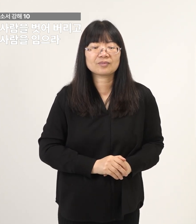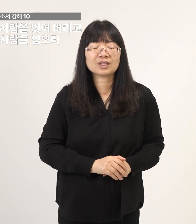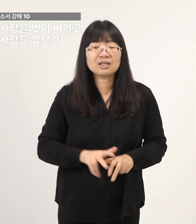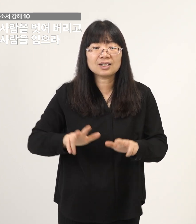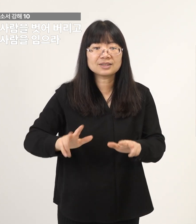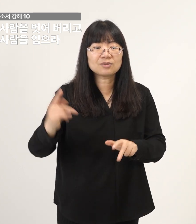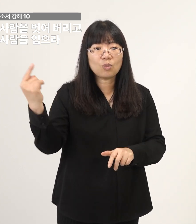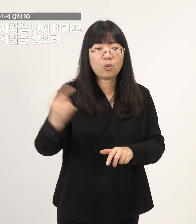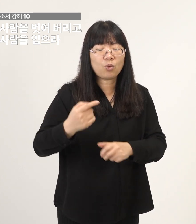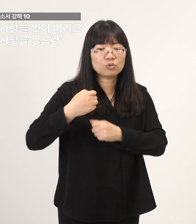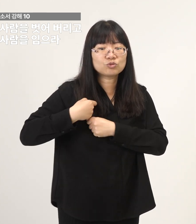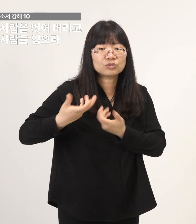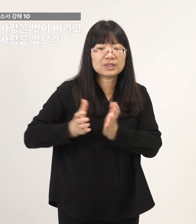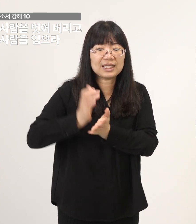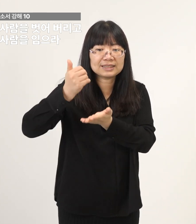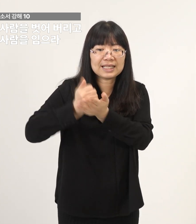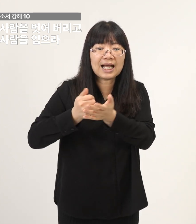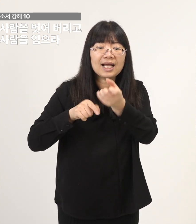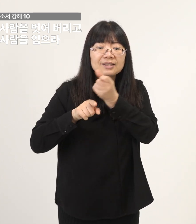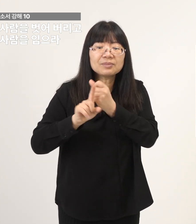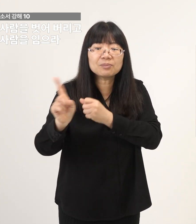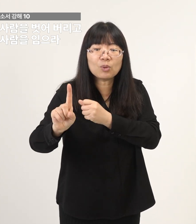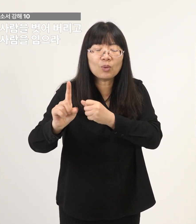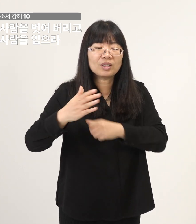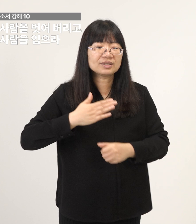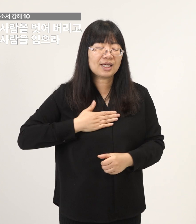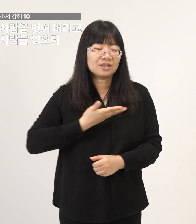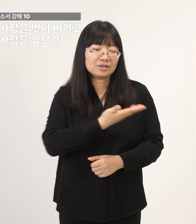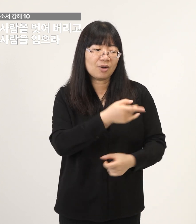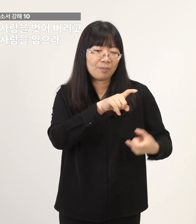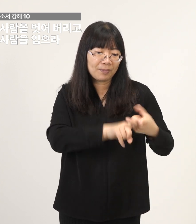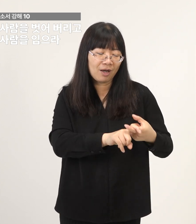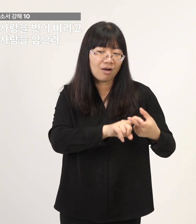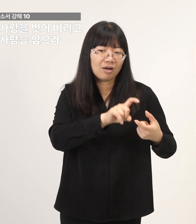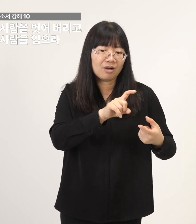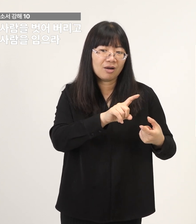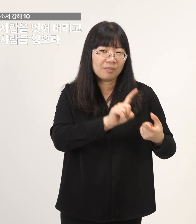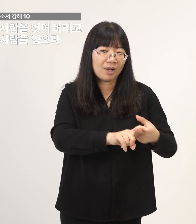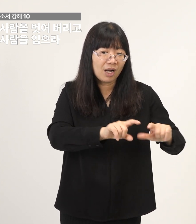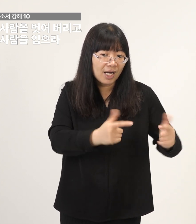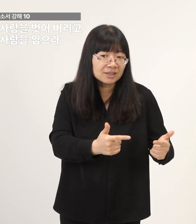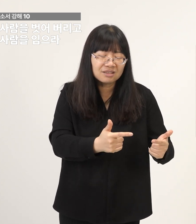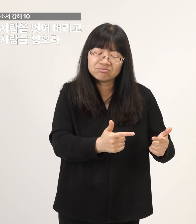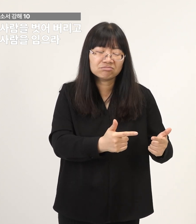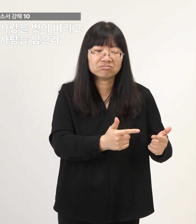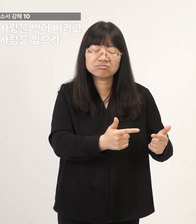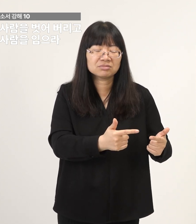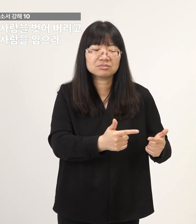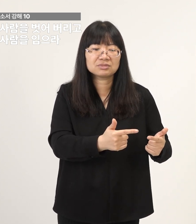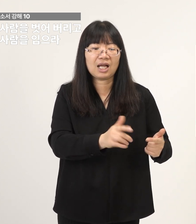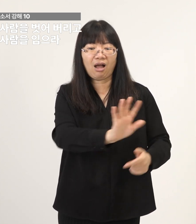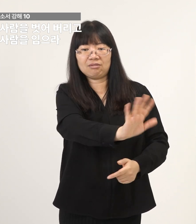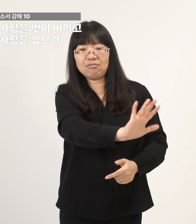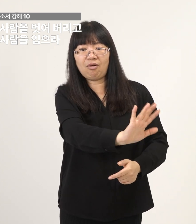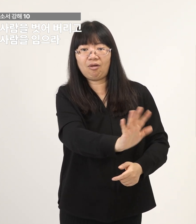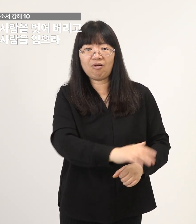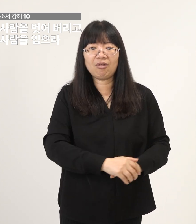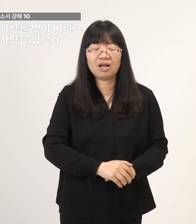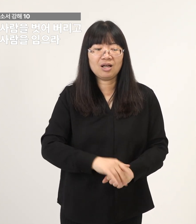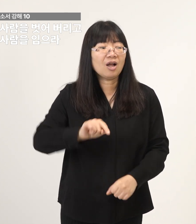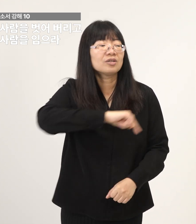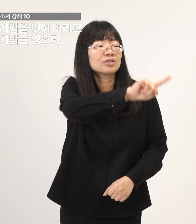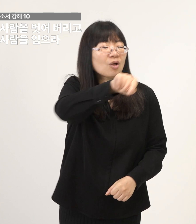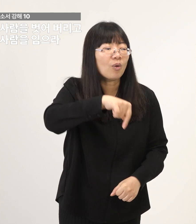대장은 무슨 뜻입니까? 나는 너희 편이 되고 아니고 그런 사람이 아니다.